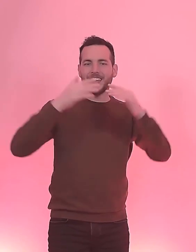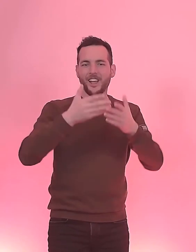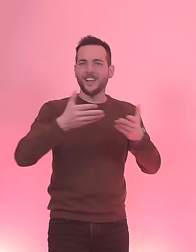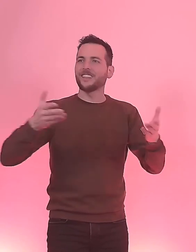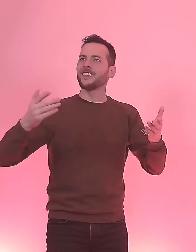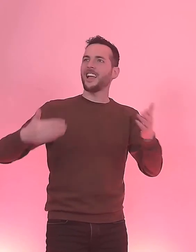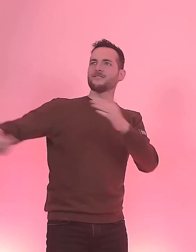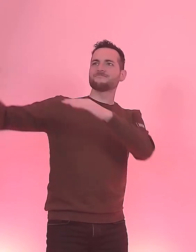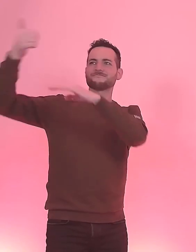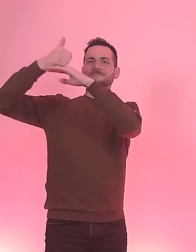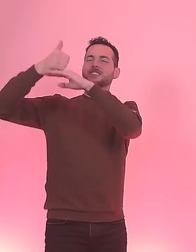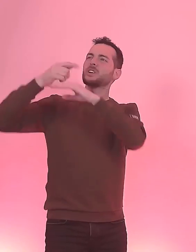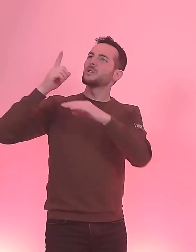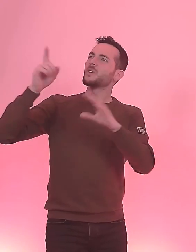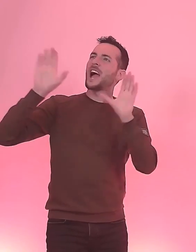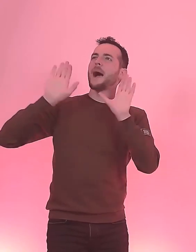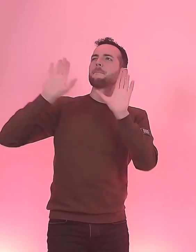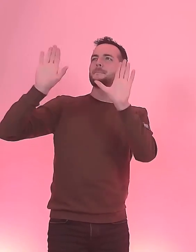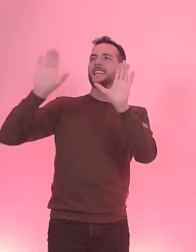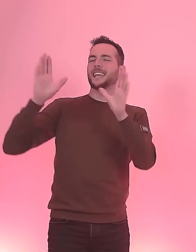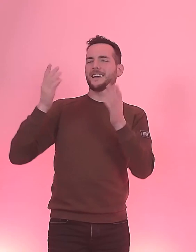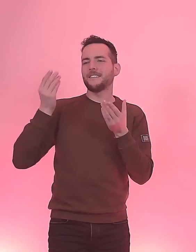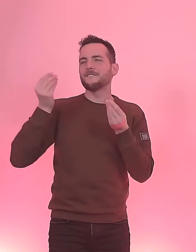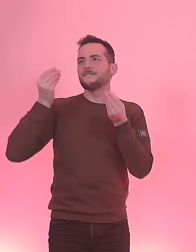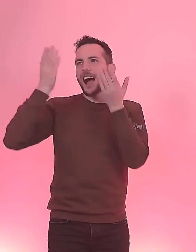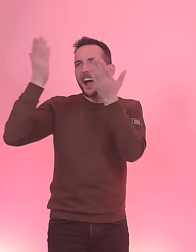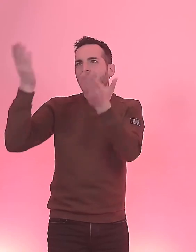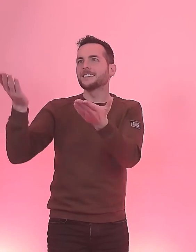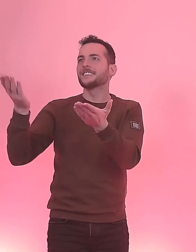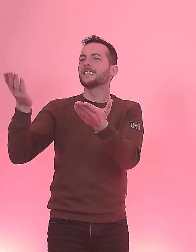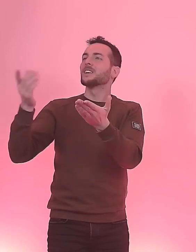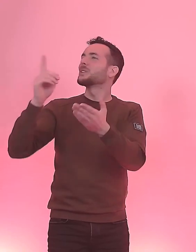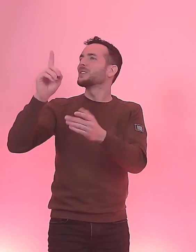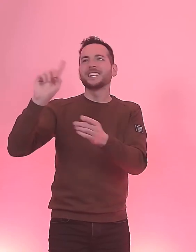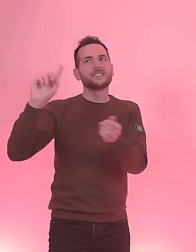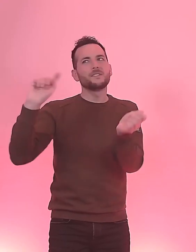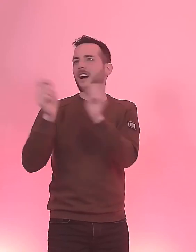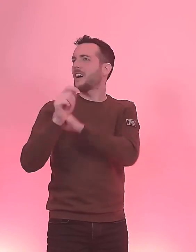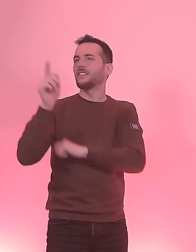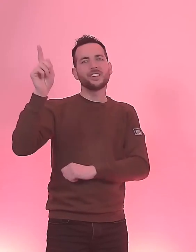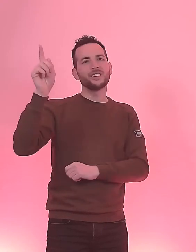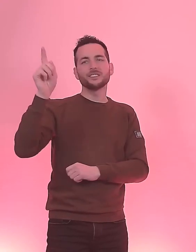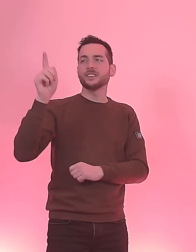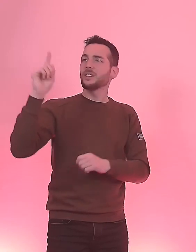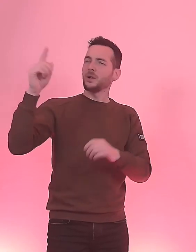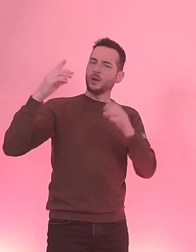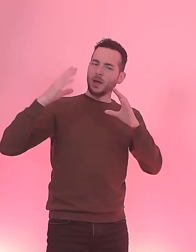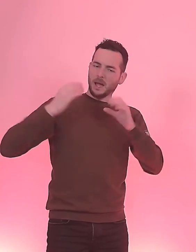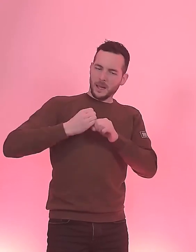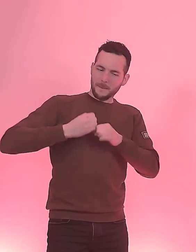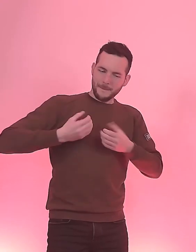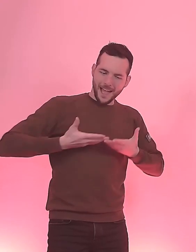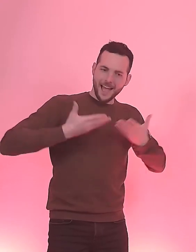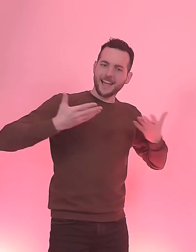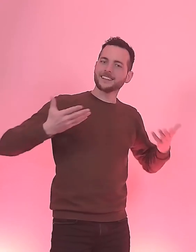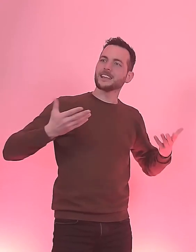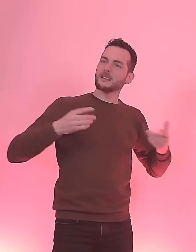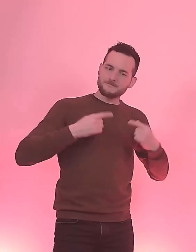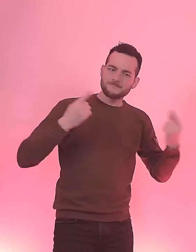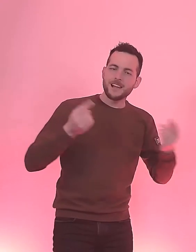water u bent niet veranderd dank welvaren dat u ons gemaakt heeft als aanbieders van u